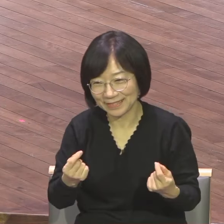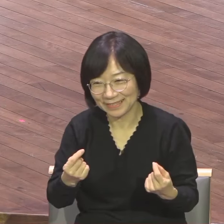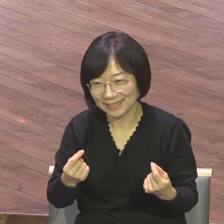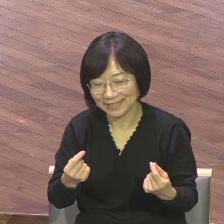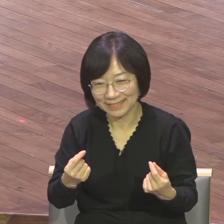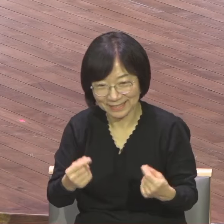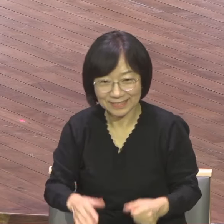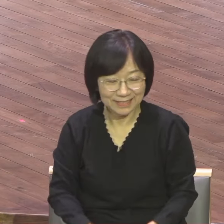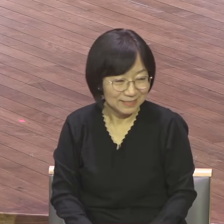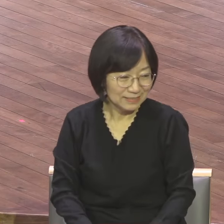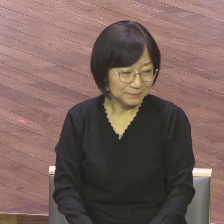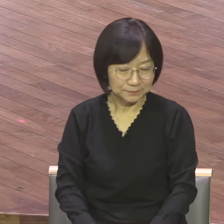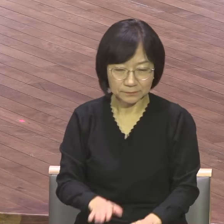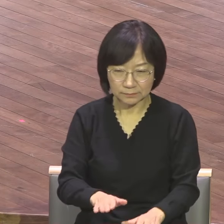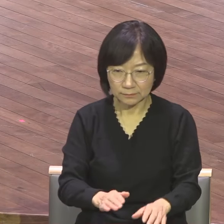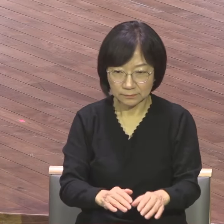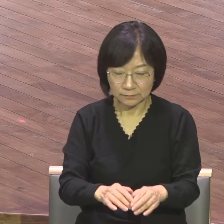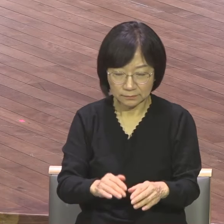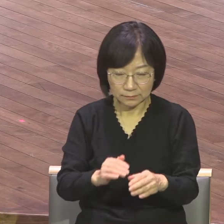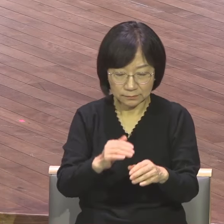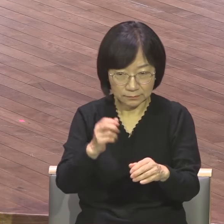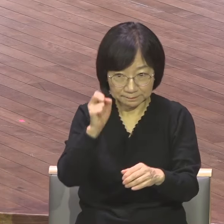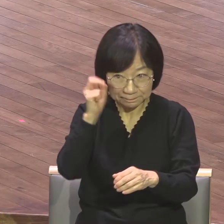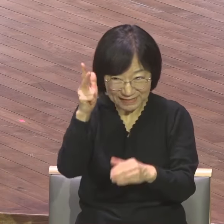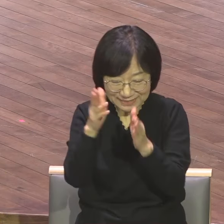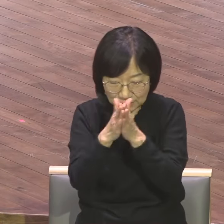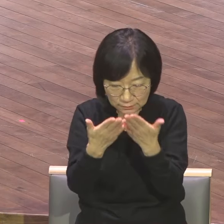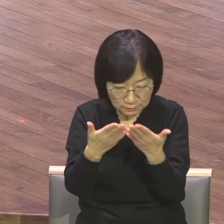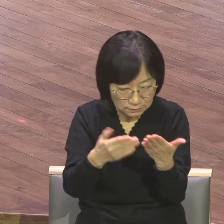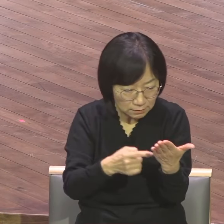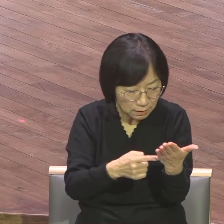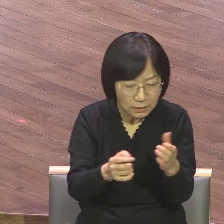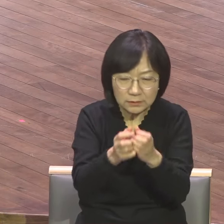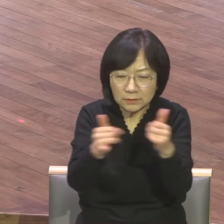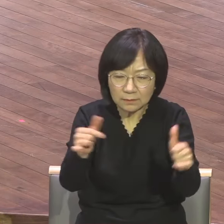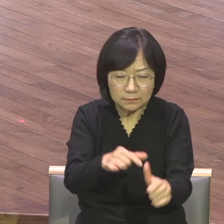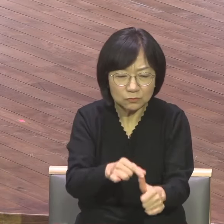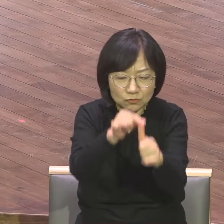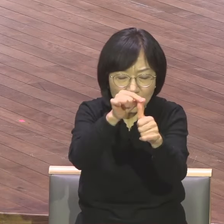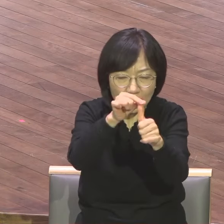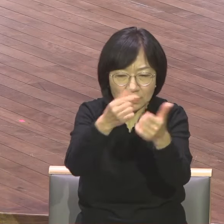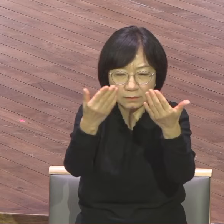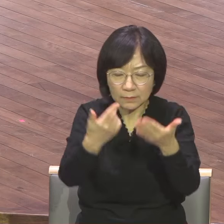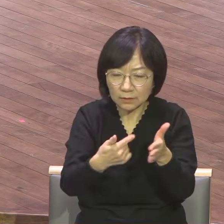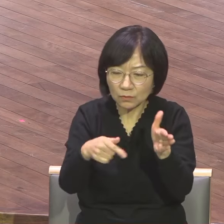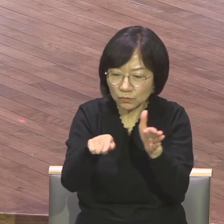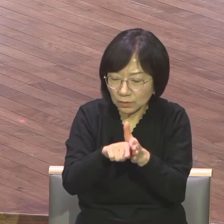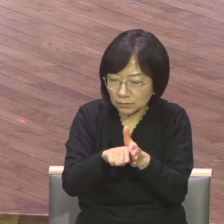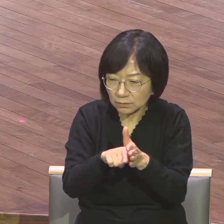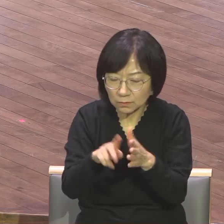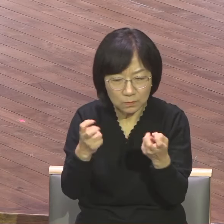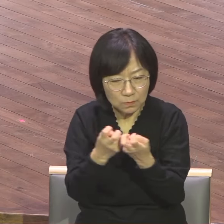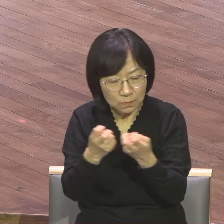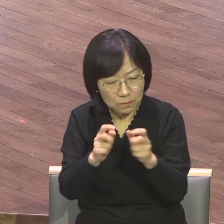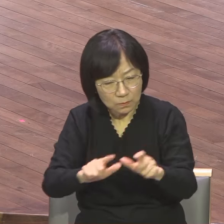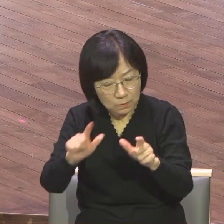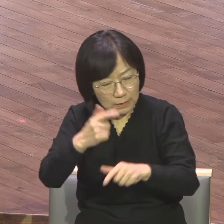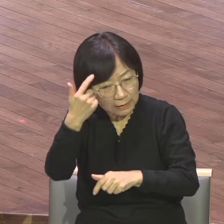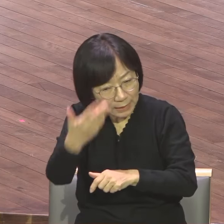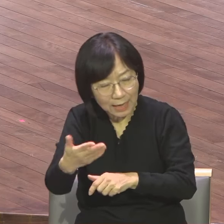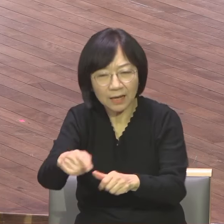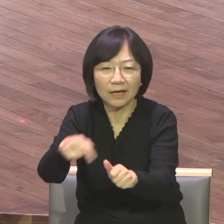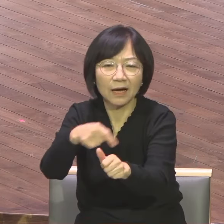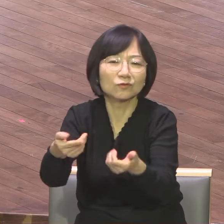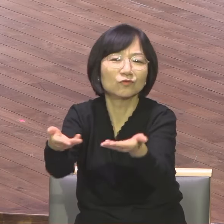잠언은 인간이 구원을 얻기 위해서 어떻게 살아야 하는가를